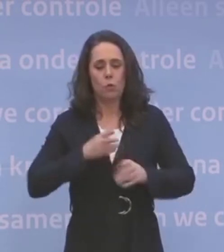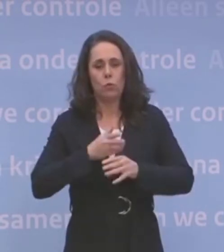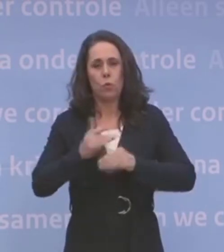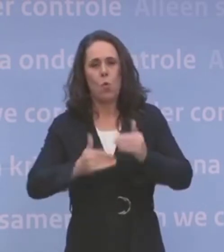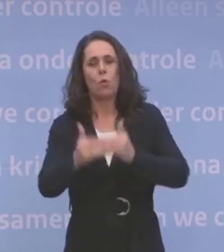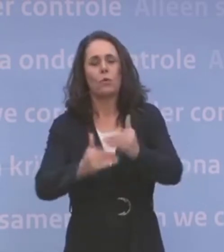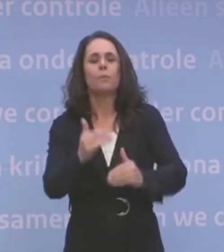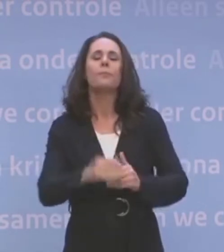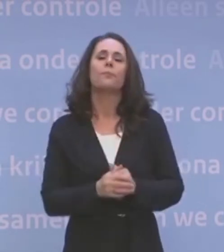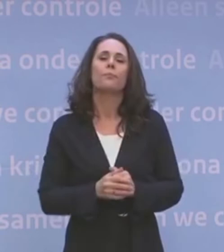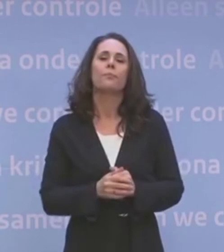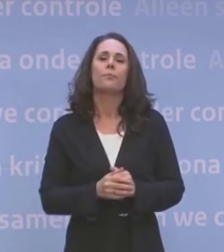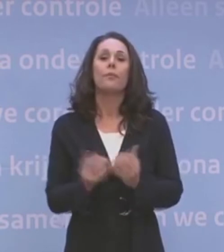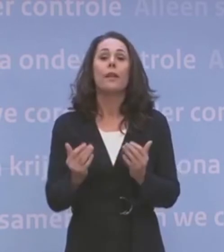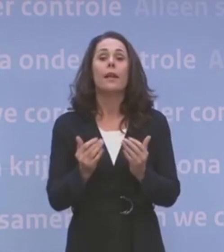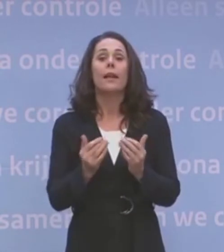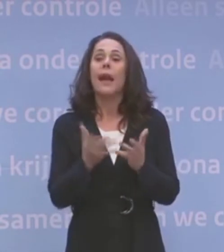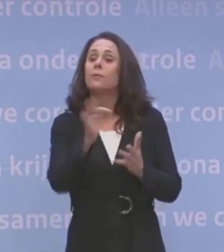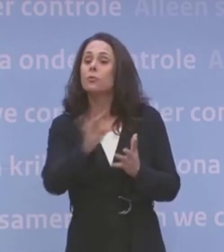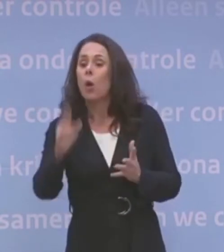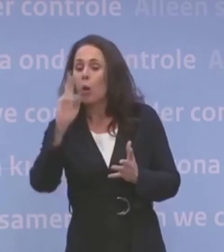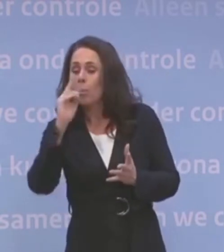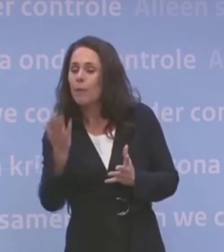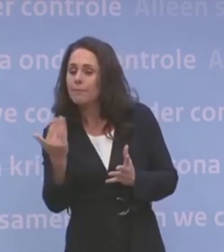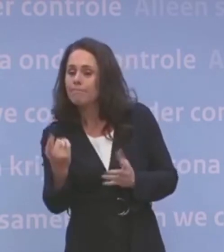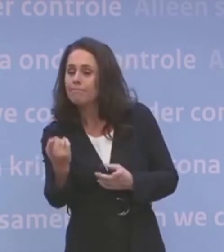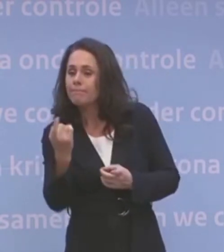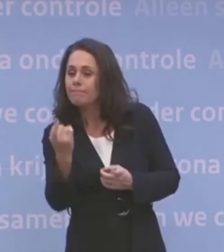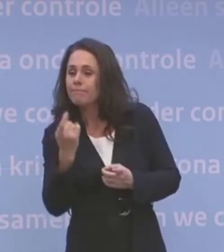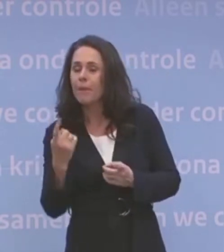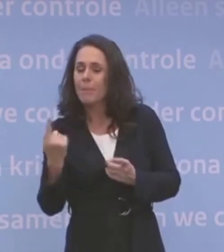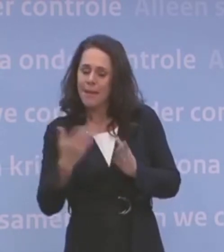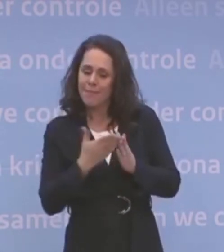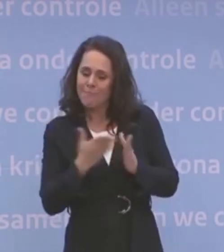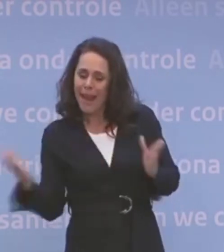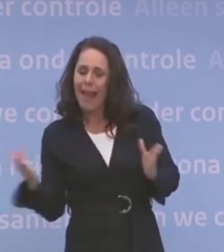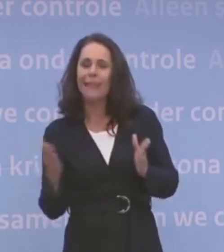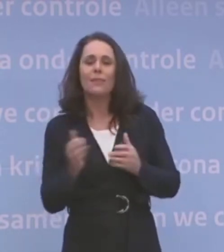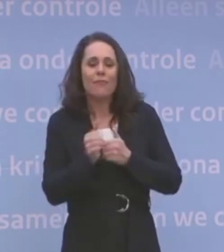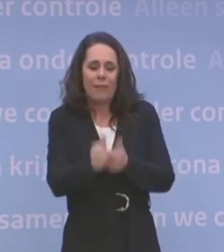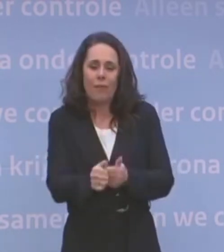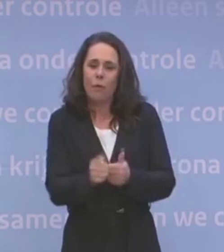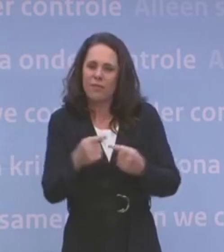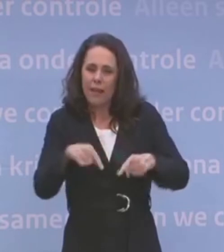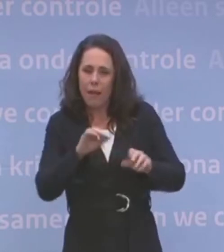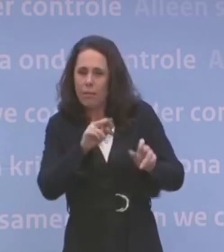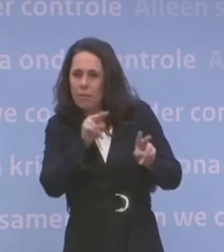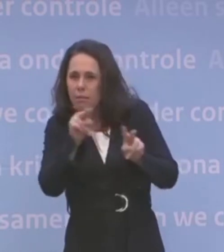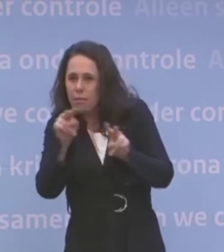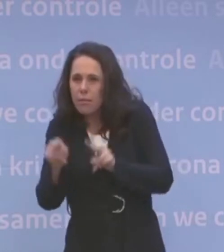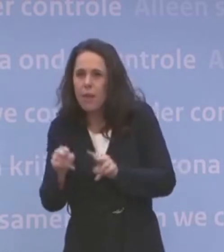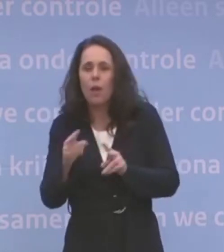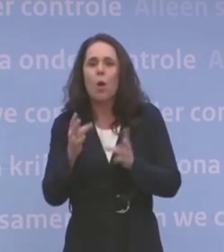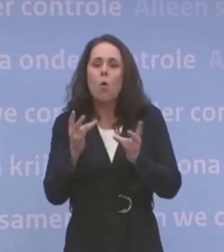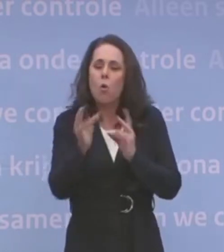en een aantal scholen proberen te interesseren om breder te vervolgen hoe de gevallen op de school zijn,